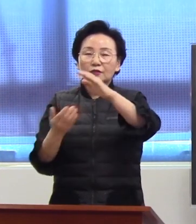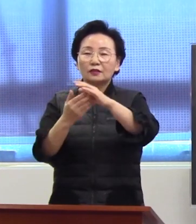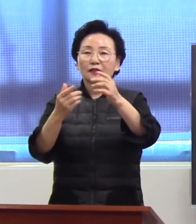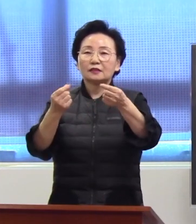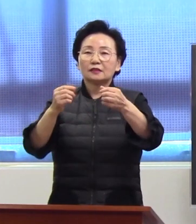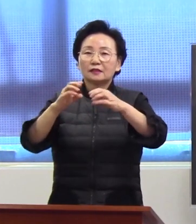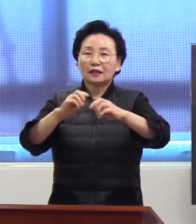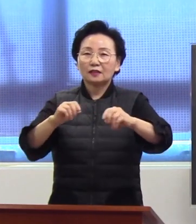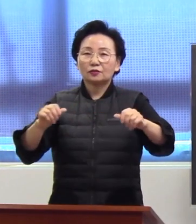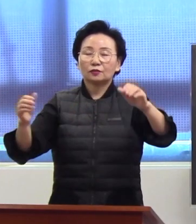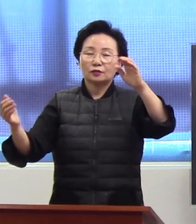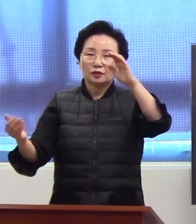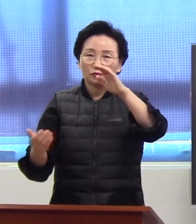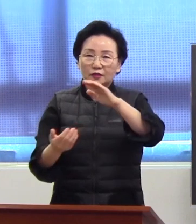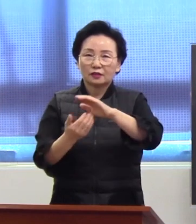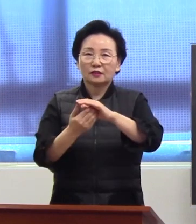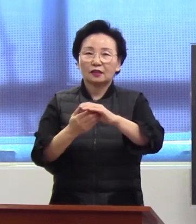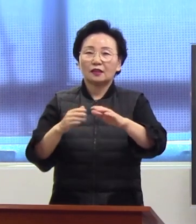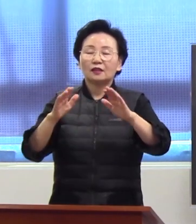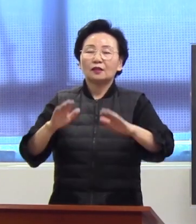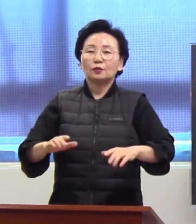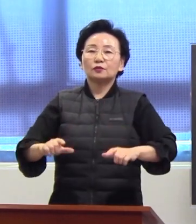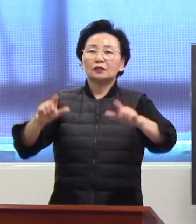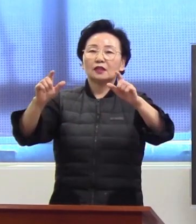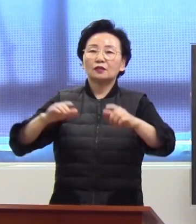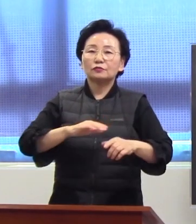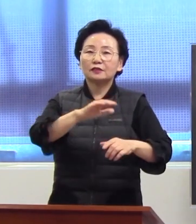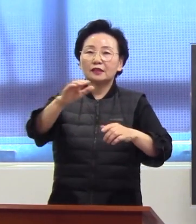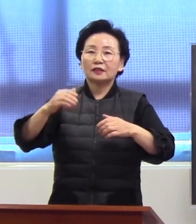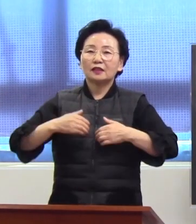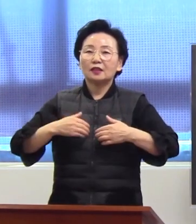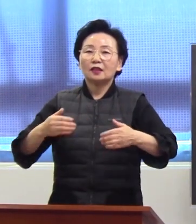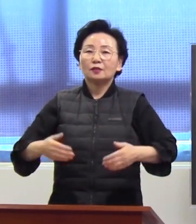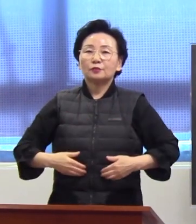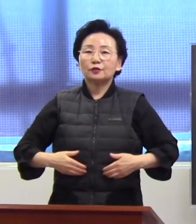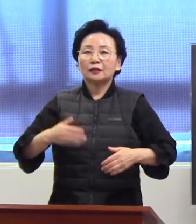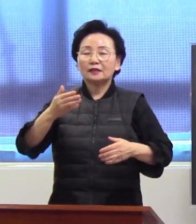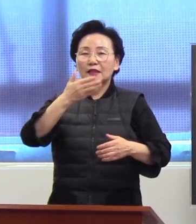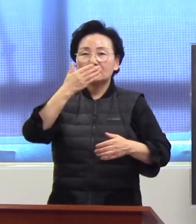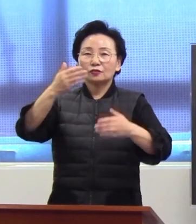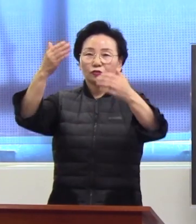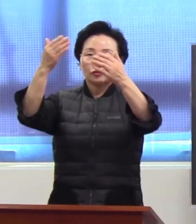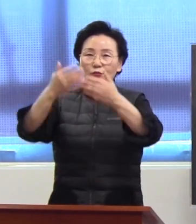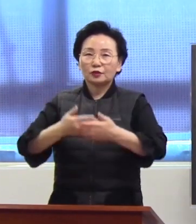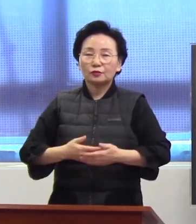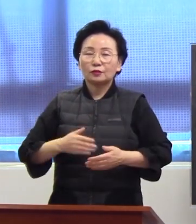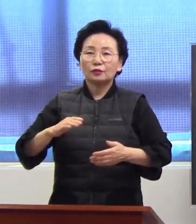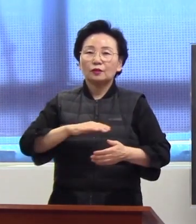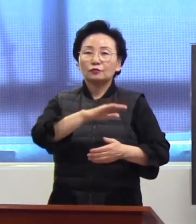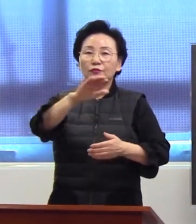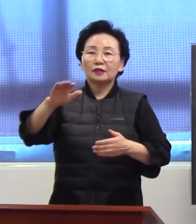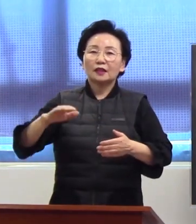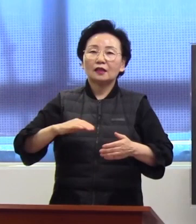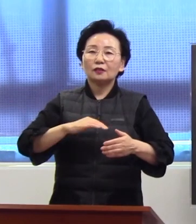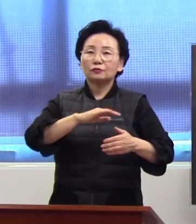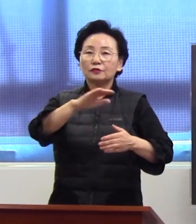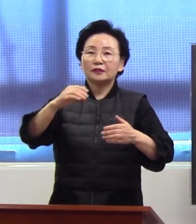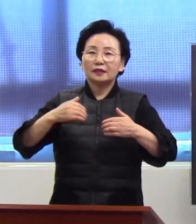이루고 같이 땅에서도 이루어진다. 오늘날 우리에게 필요한 양식을 주시고 우리가